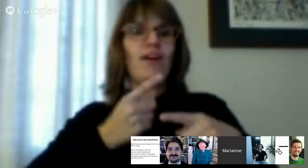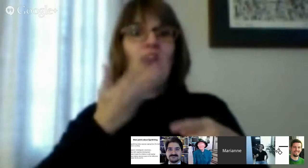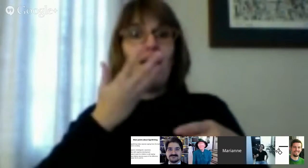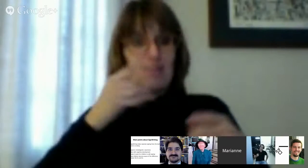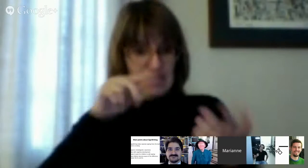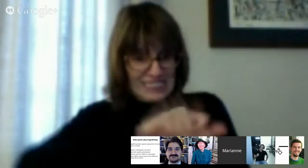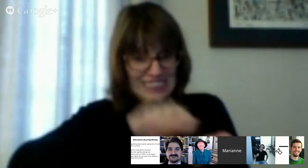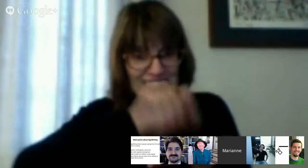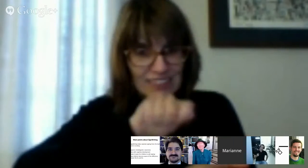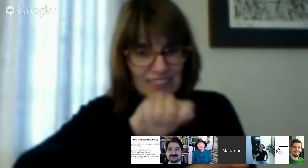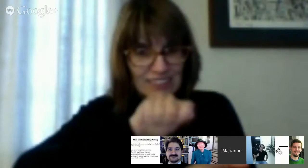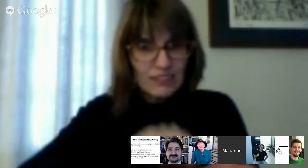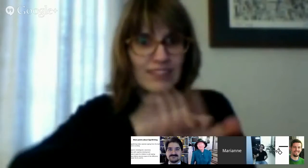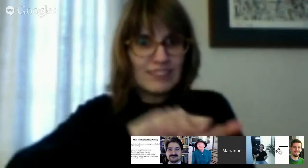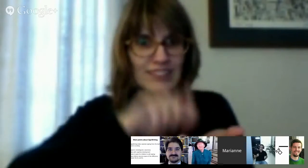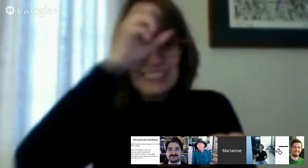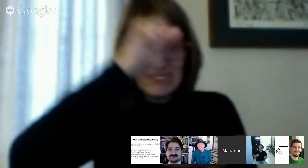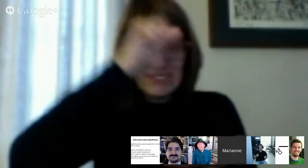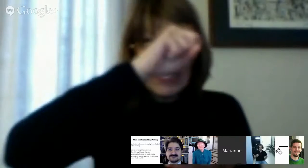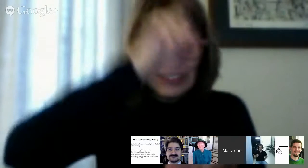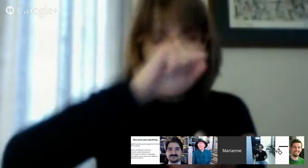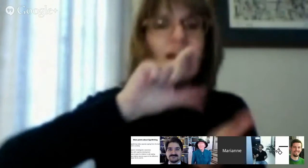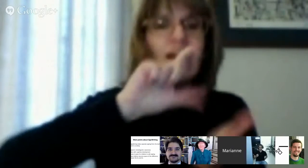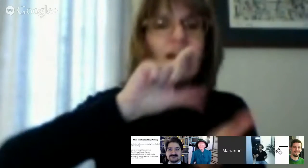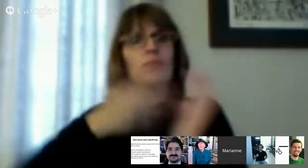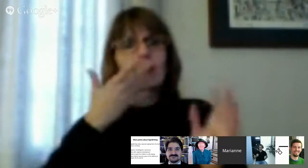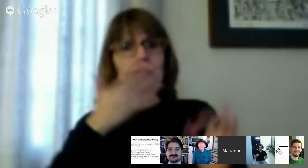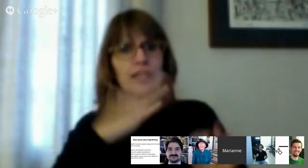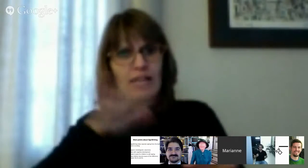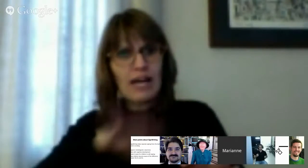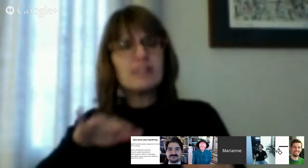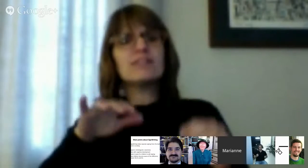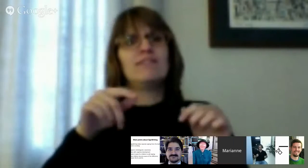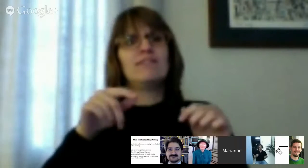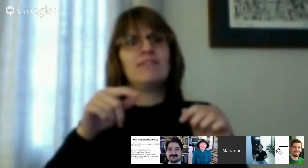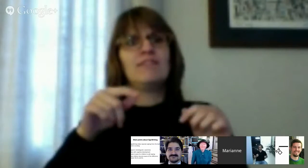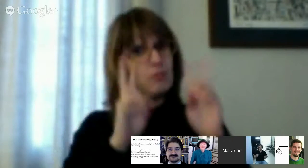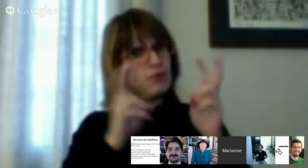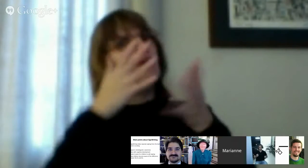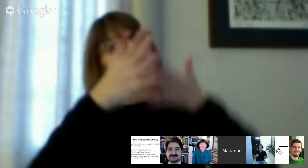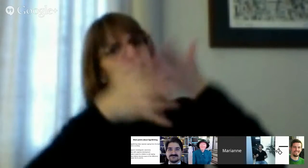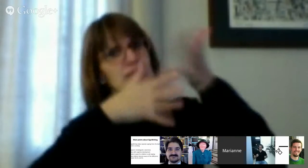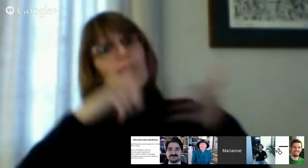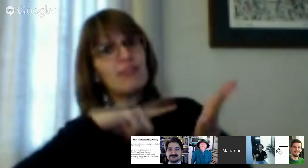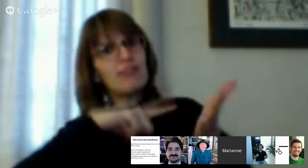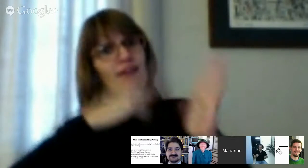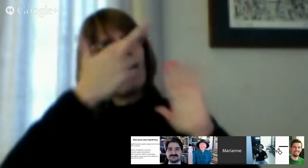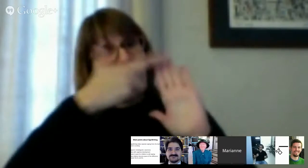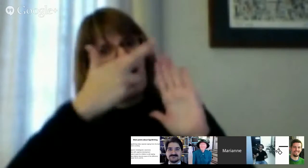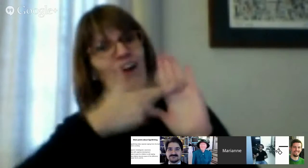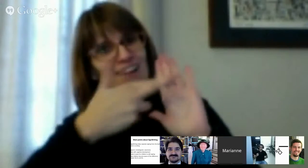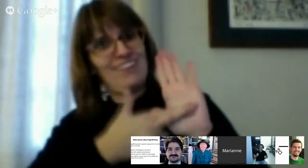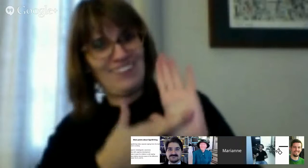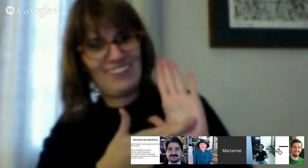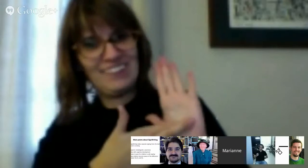melhorarem a sinalização. Porque as crianças escrevendo, elas estão aprendendo e depois elas vão